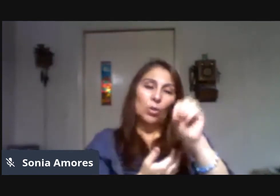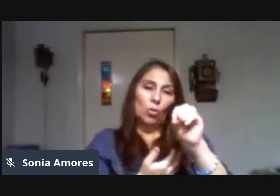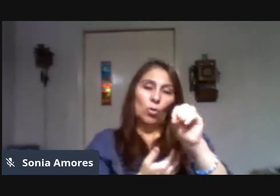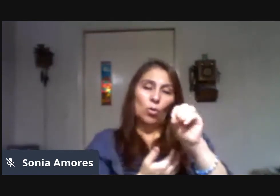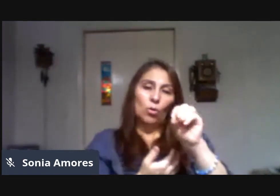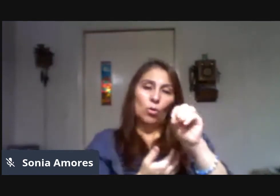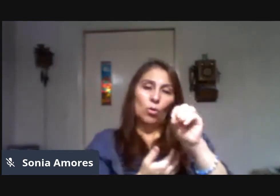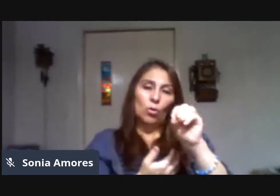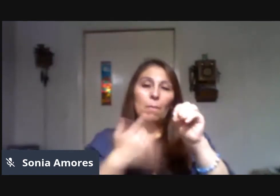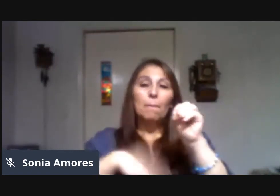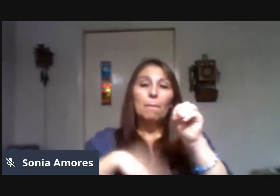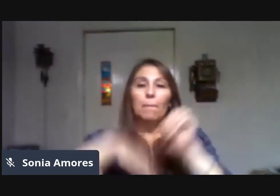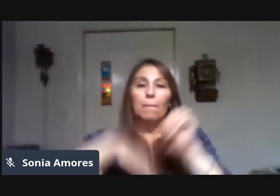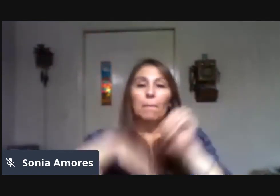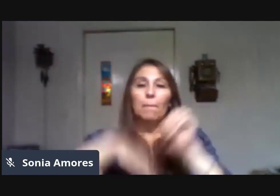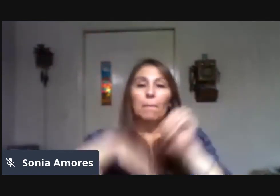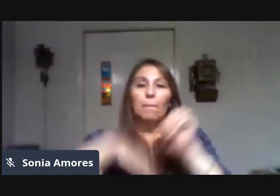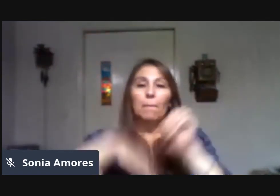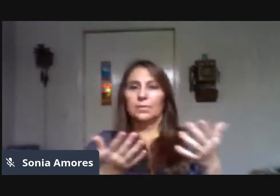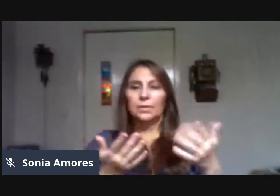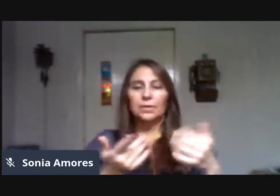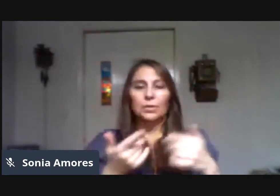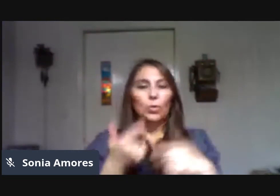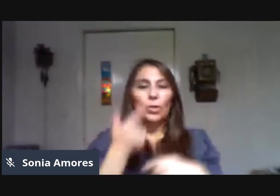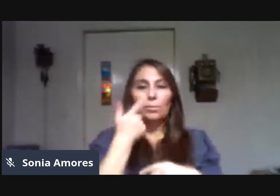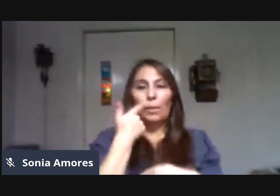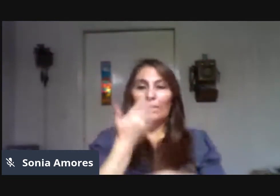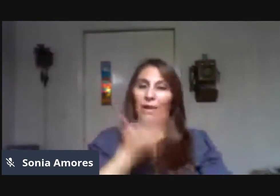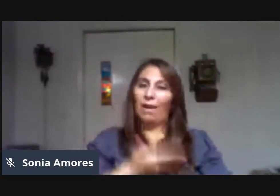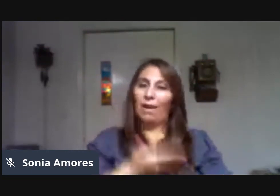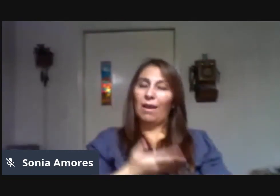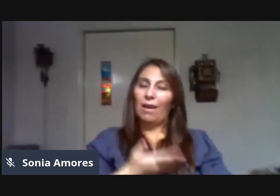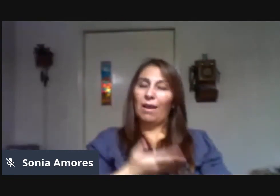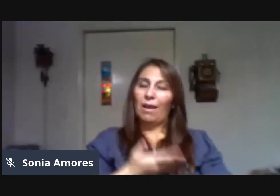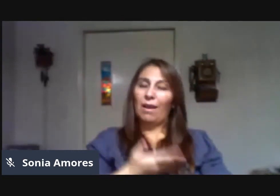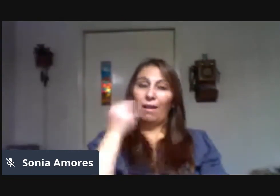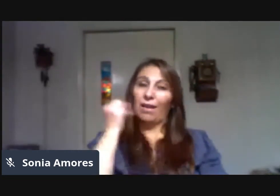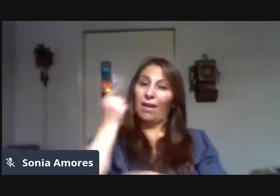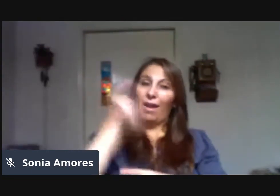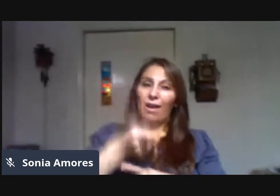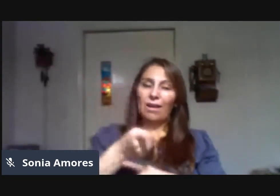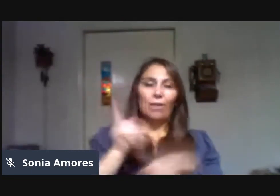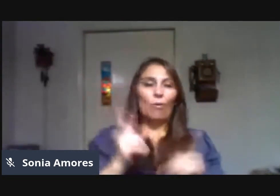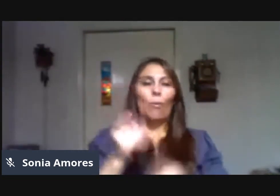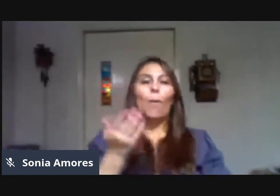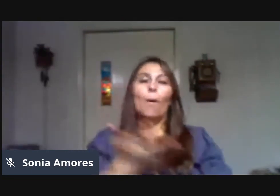edad, sería un estado, bien sea liderado por hombres o por mujeres,